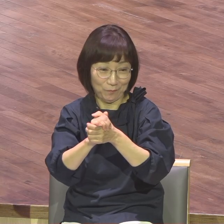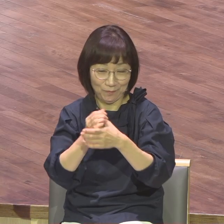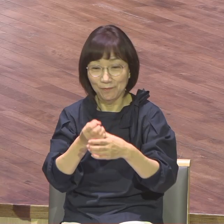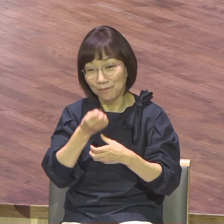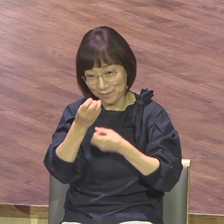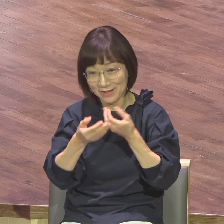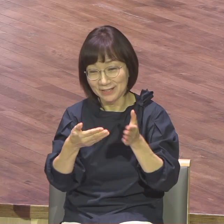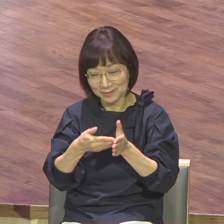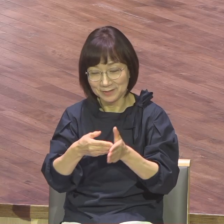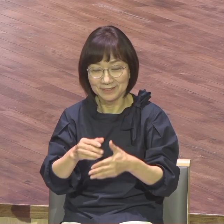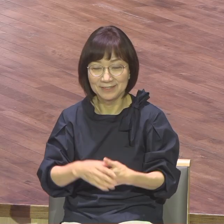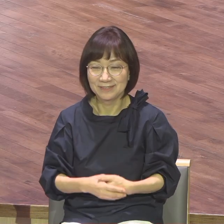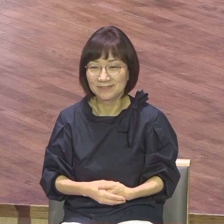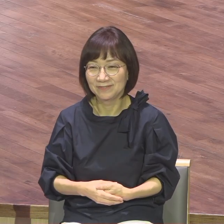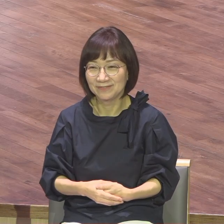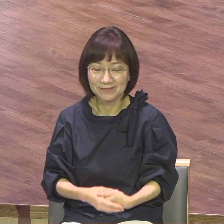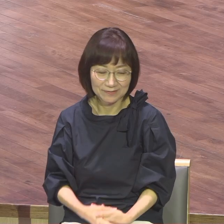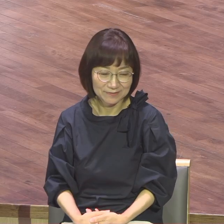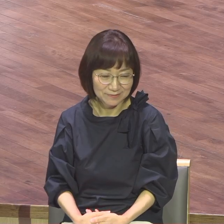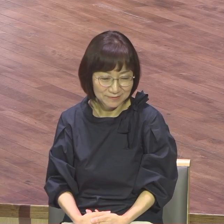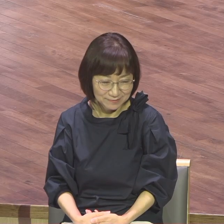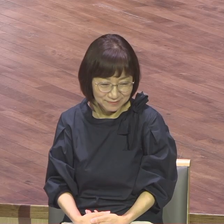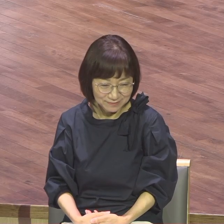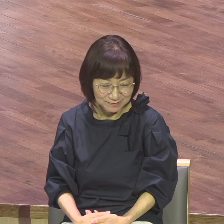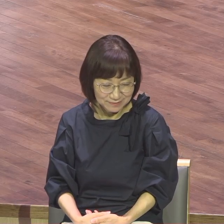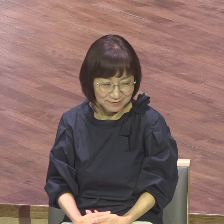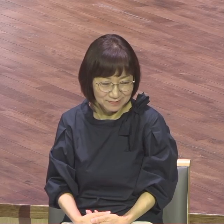어느 날 다 무너집니다.